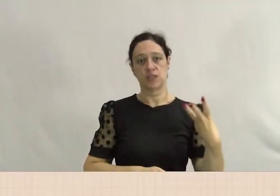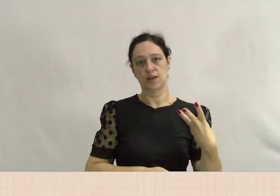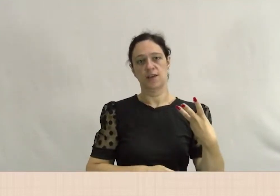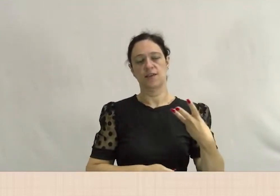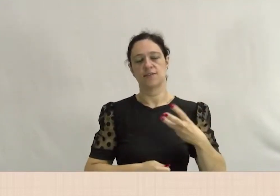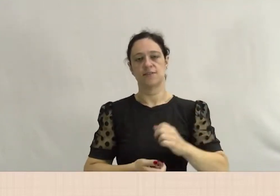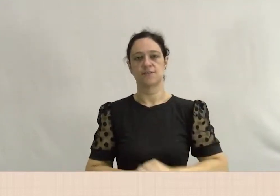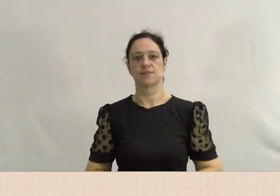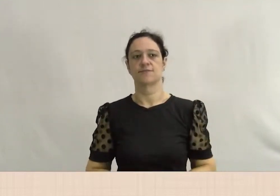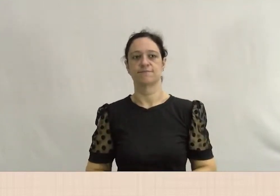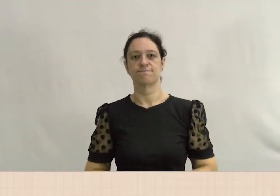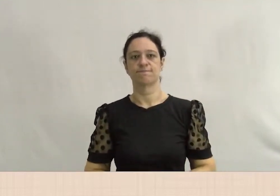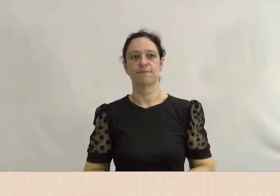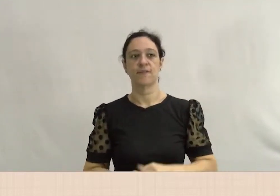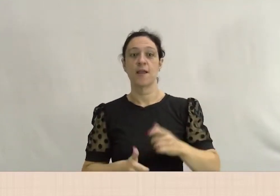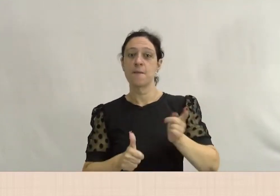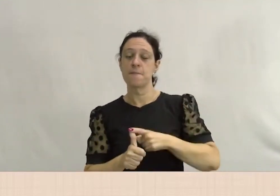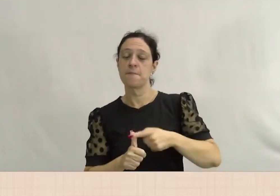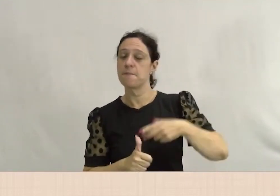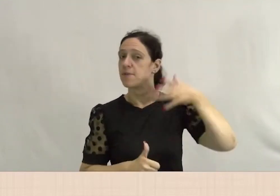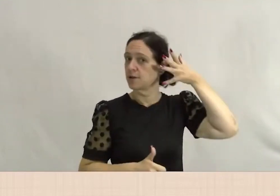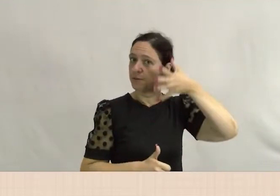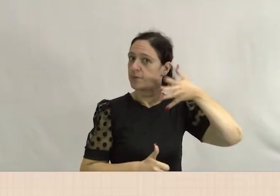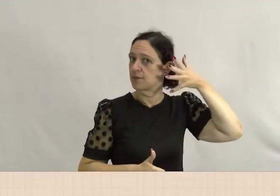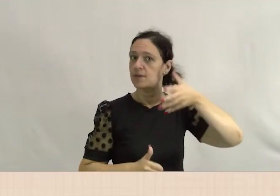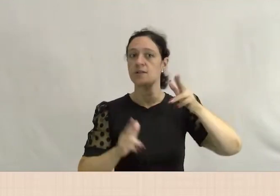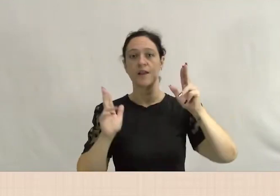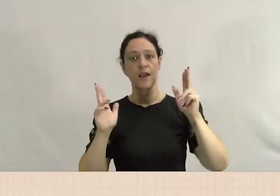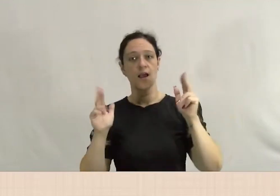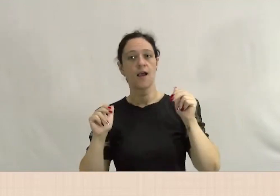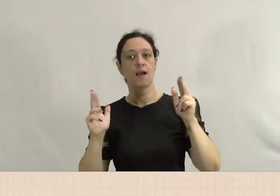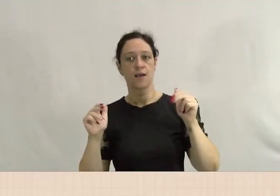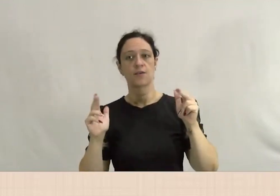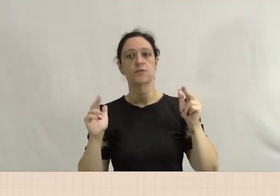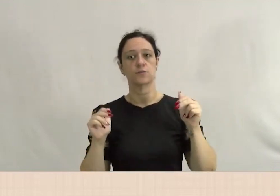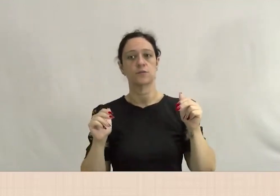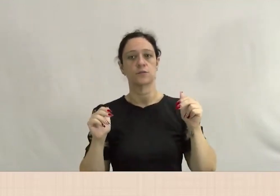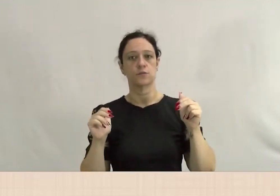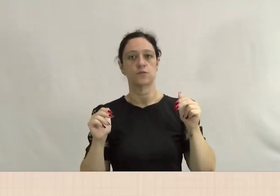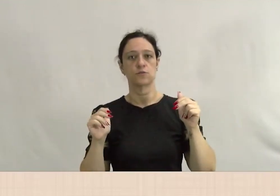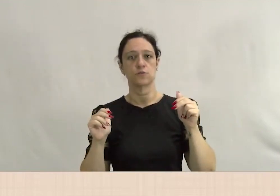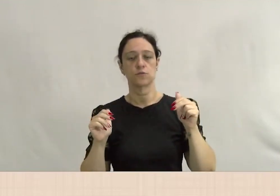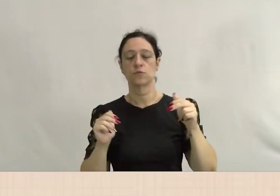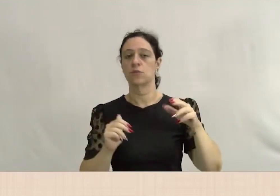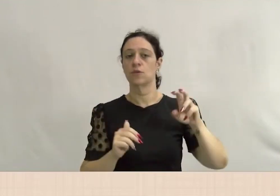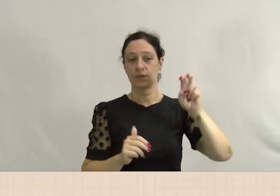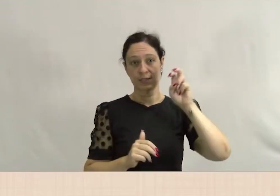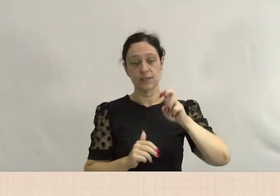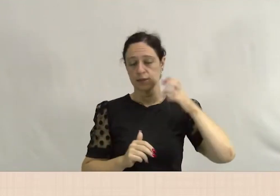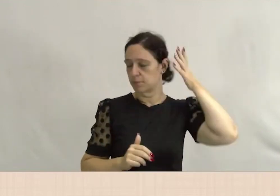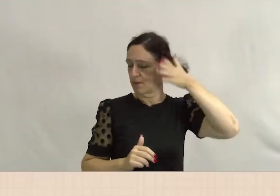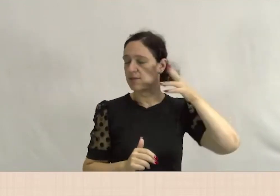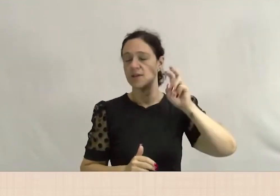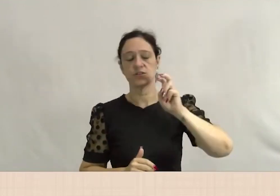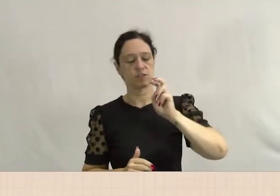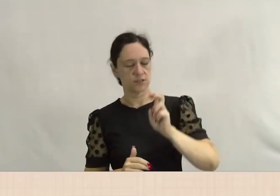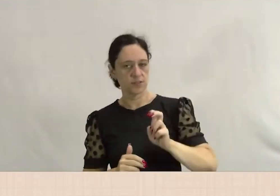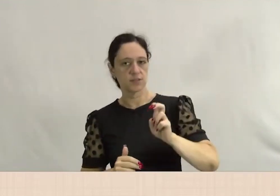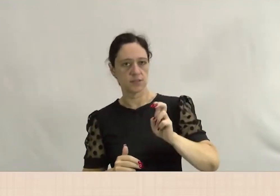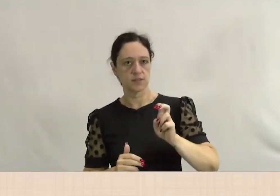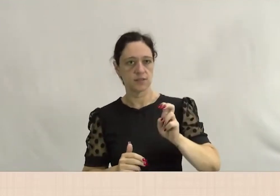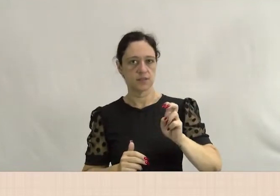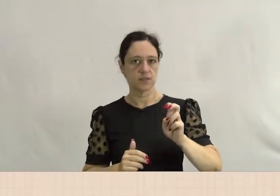2023. E a primeira mensagem refere-se à mensagem de número 5, porque nós já